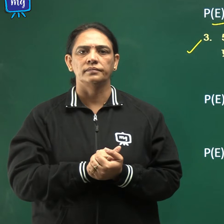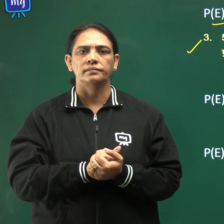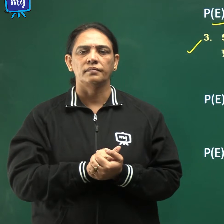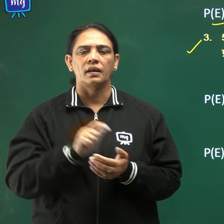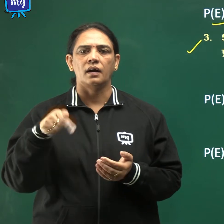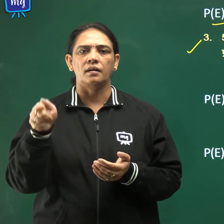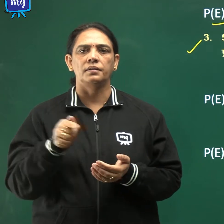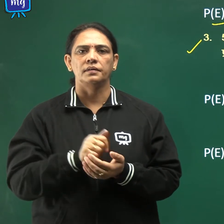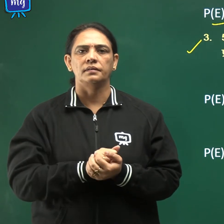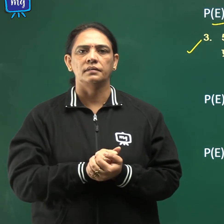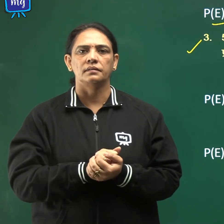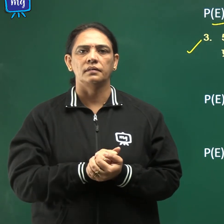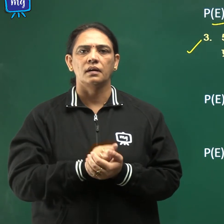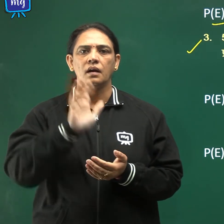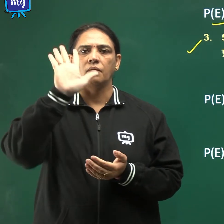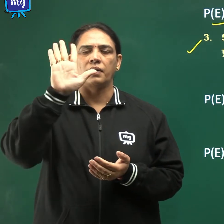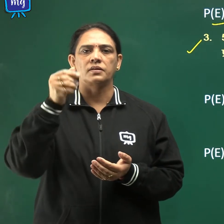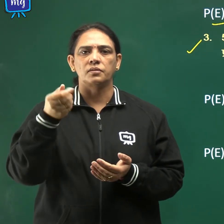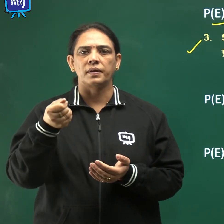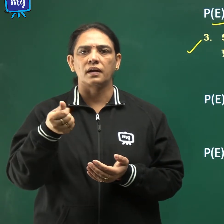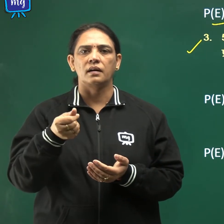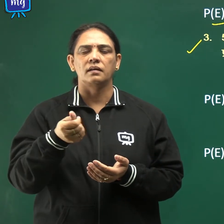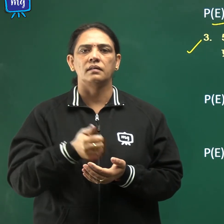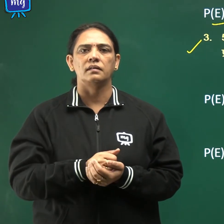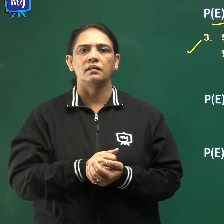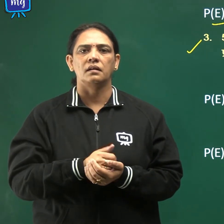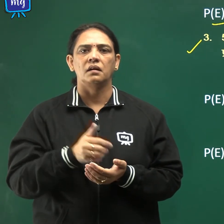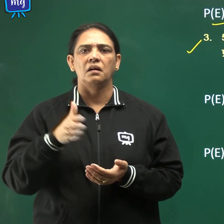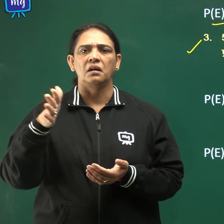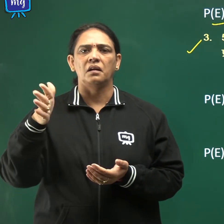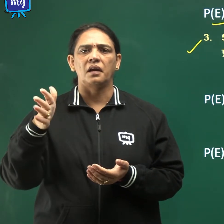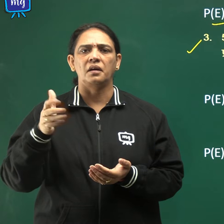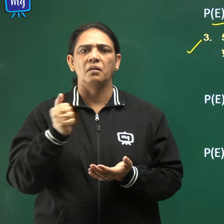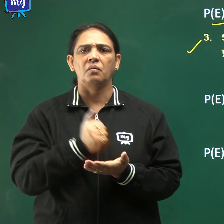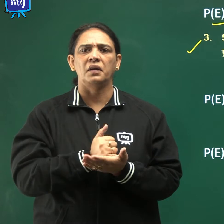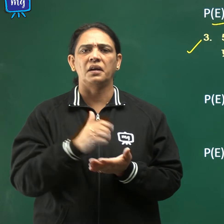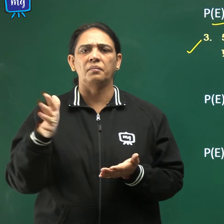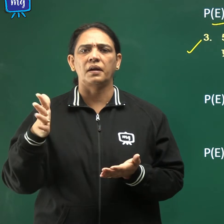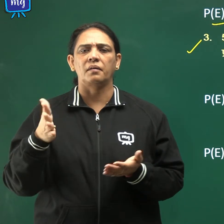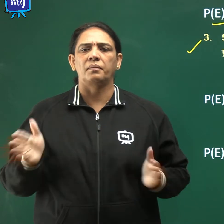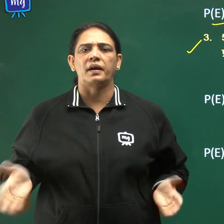आप ₹5 का क्यों नहीं होने की प्रायिकता